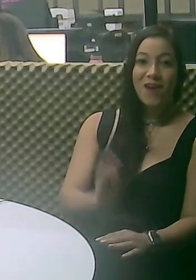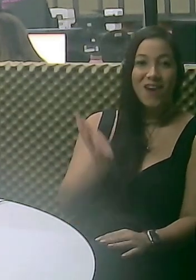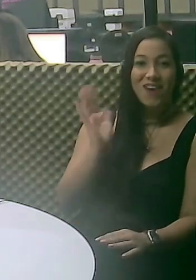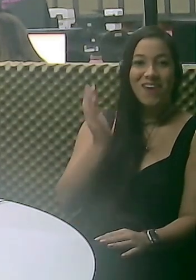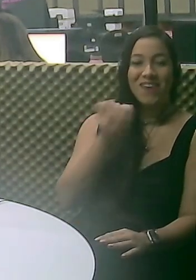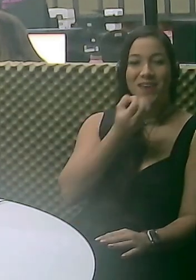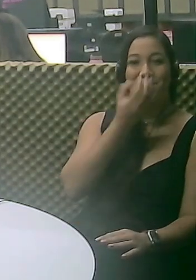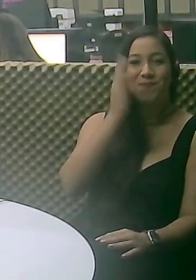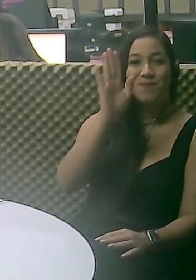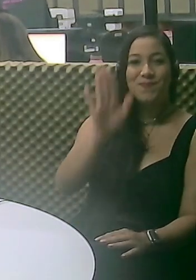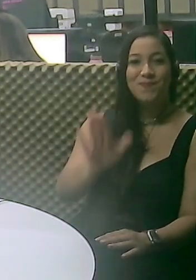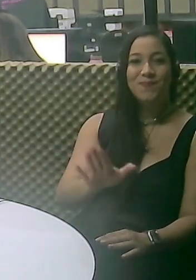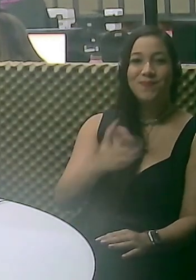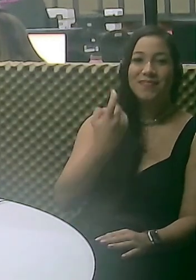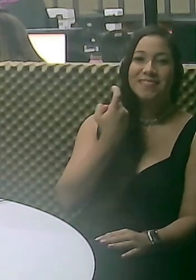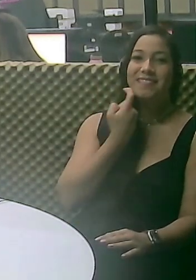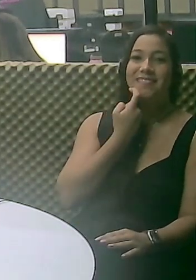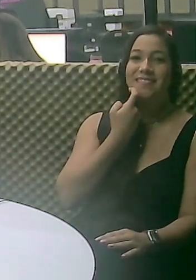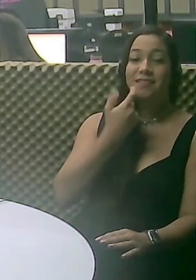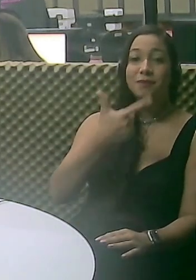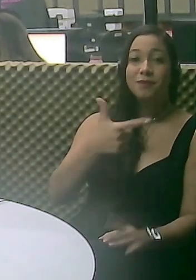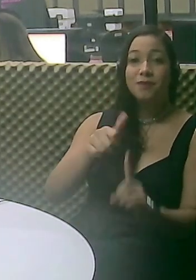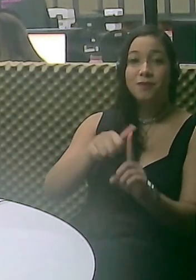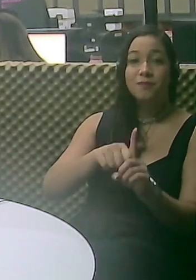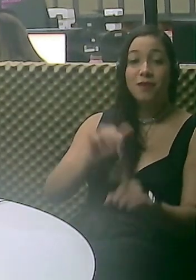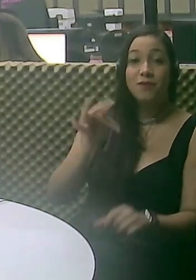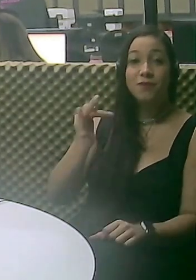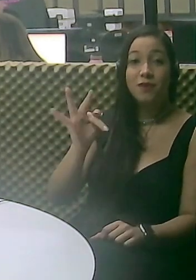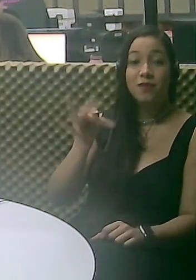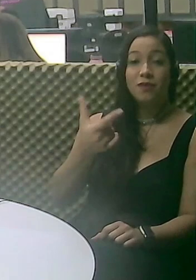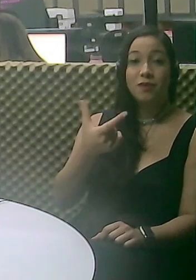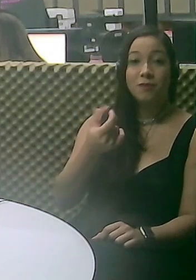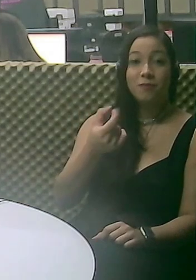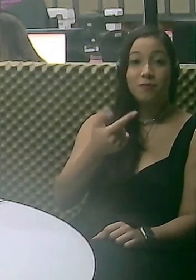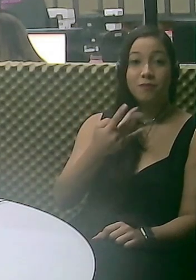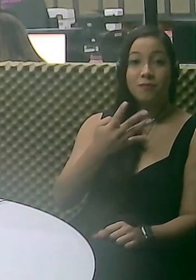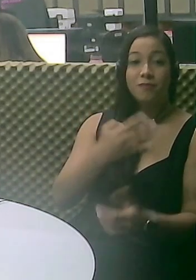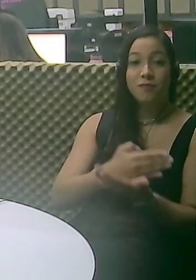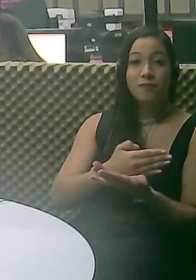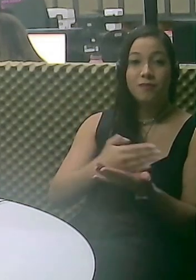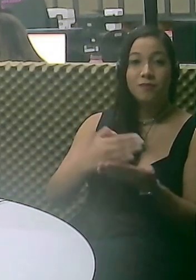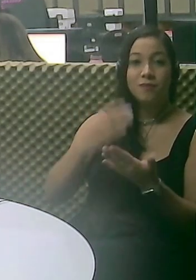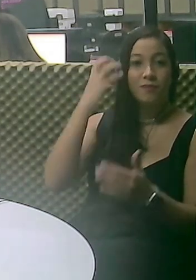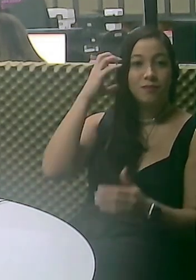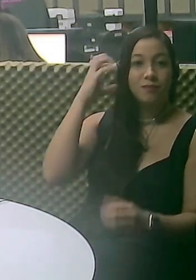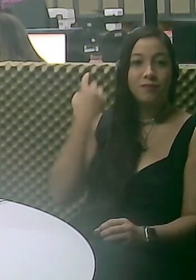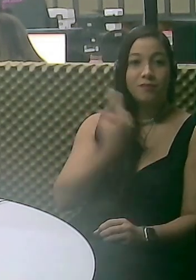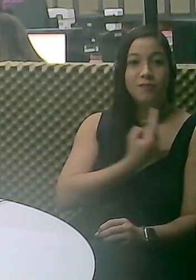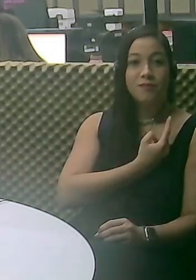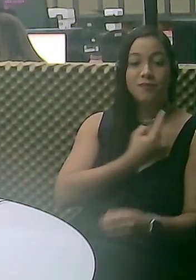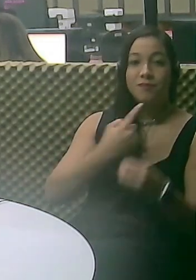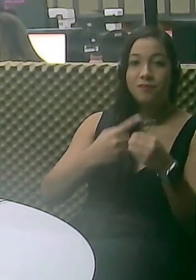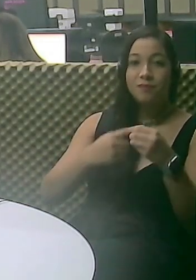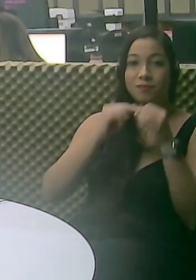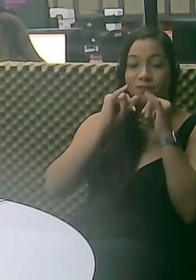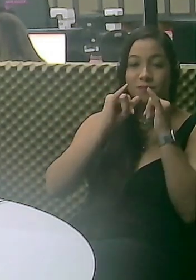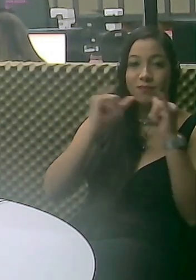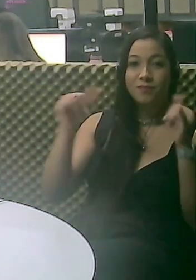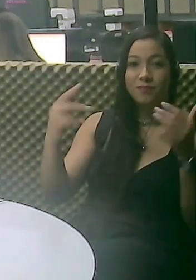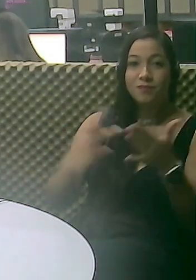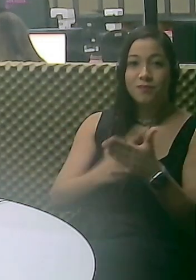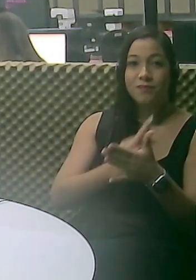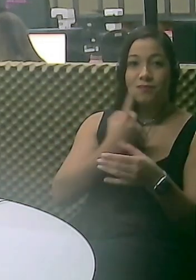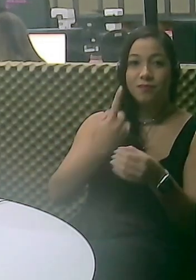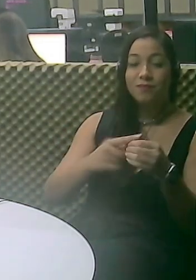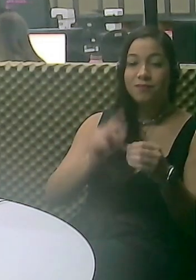Olá, boa tarde. Hoje é sexta-feira, dia 2 de fevereiro de 2024. Está no ar a Rádio Nossa Cidade com boletim de notícias sobre o que de